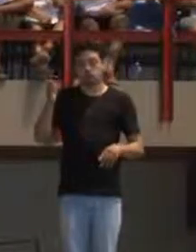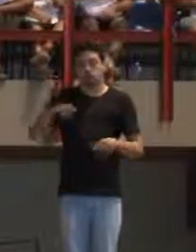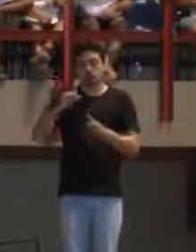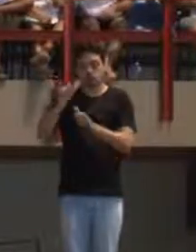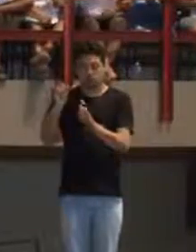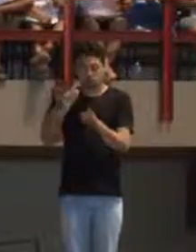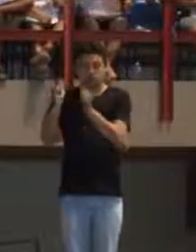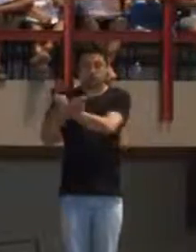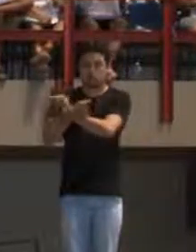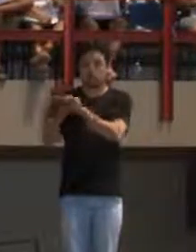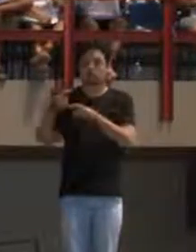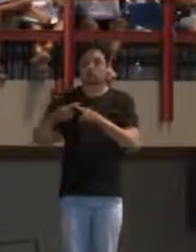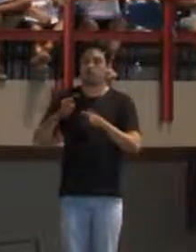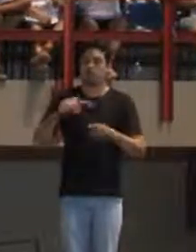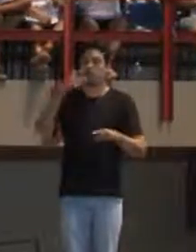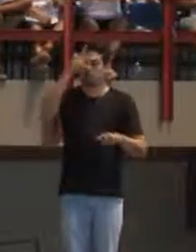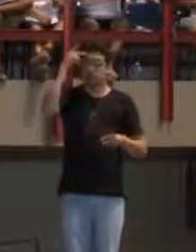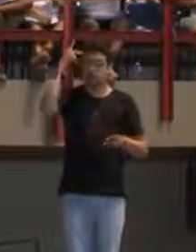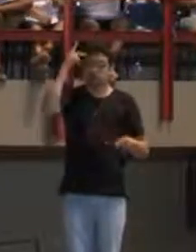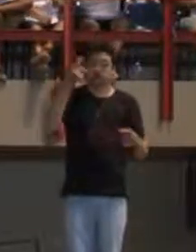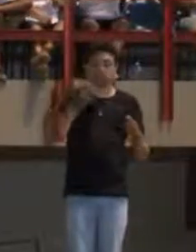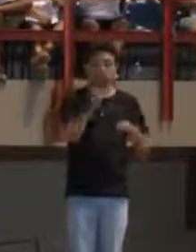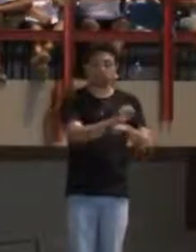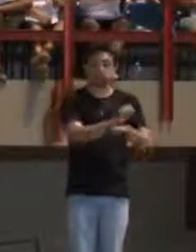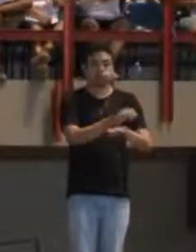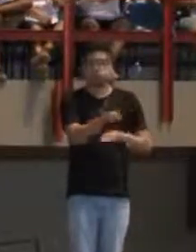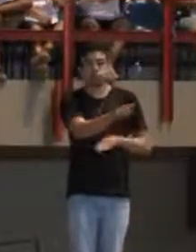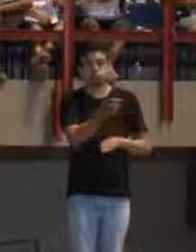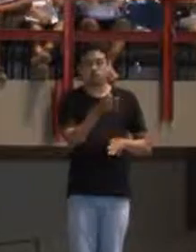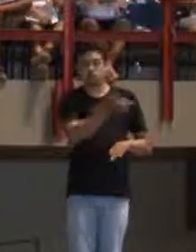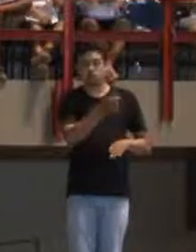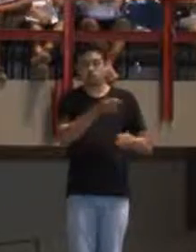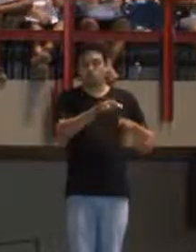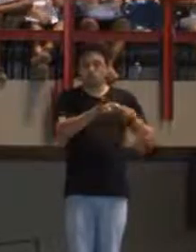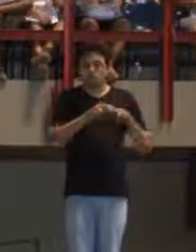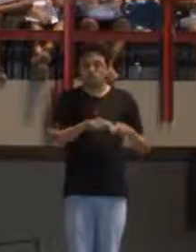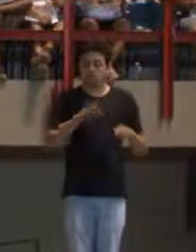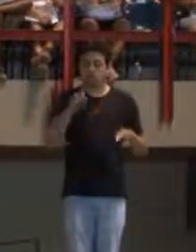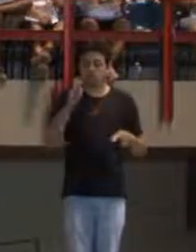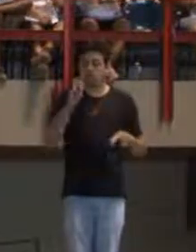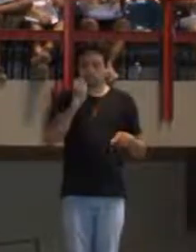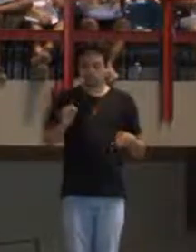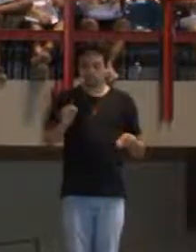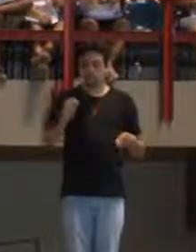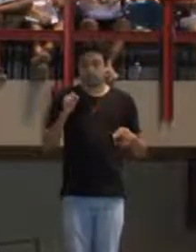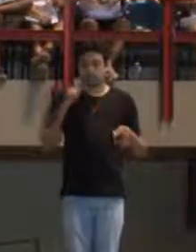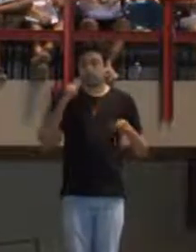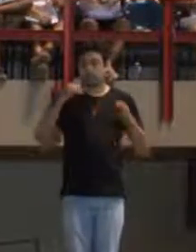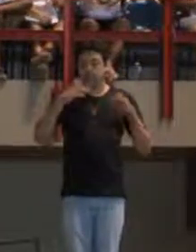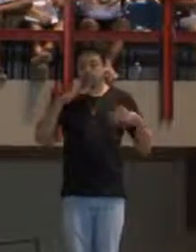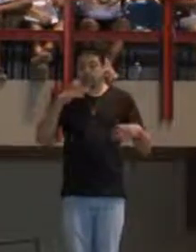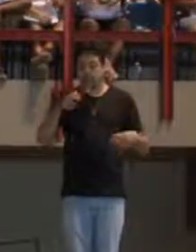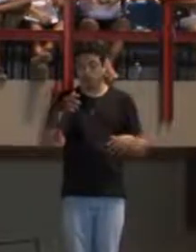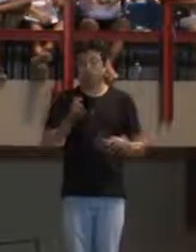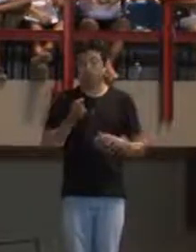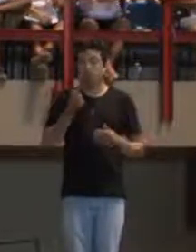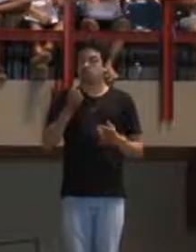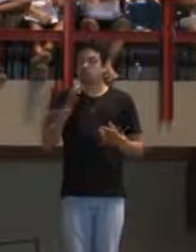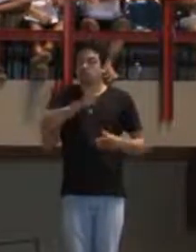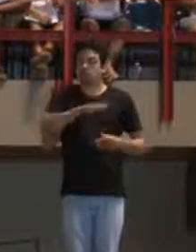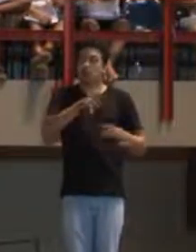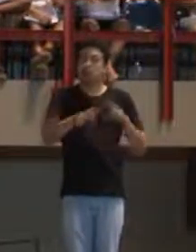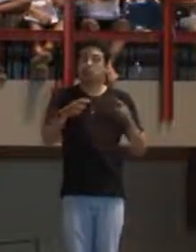essa conversão. Mas para quem roda pouco, o gás natural é mais barato, mas aí você só vai tirar esse investimento